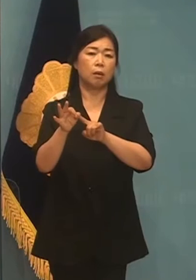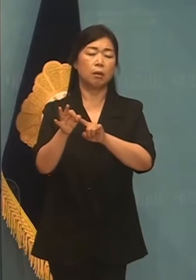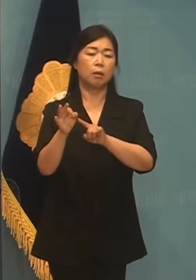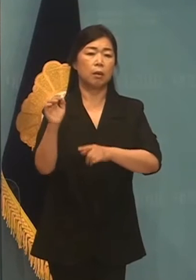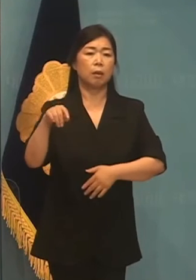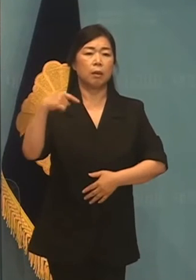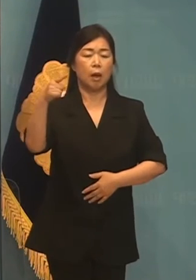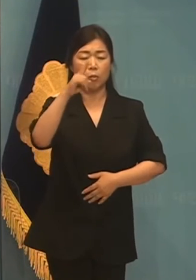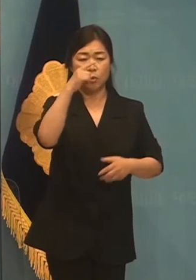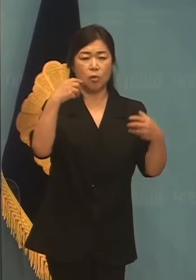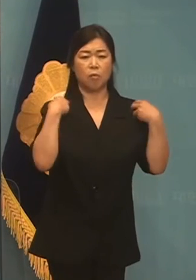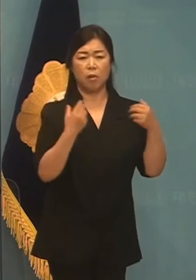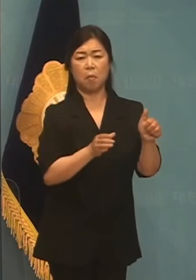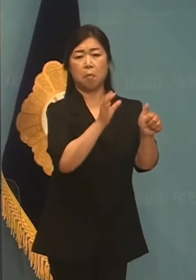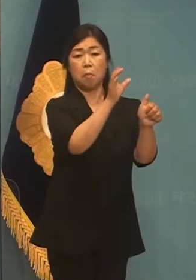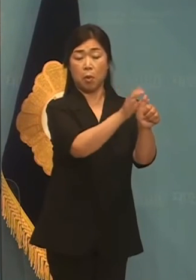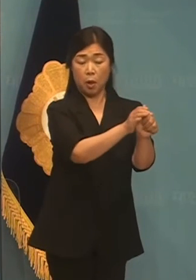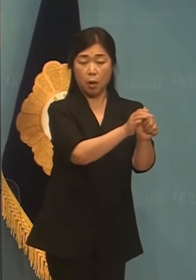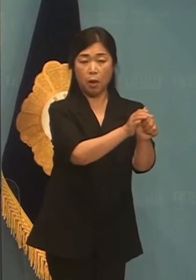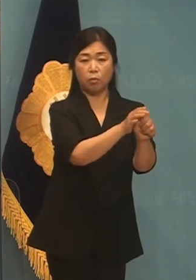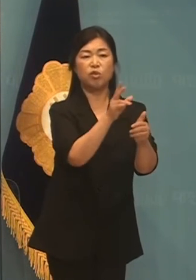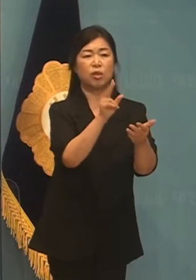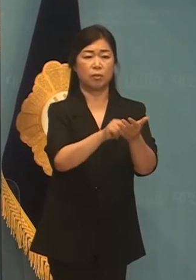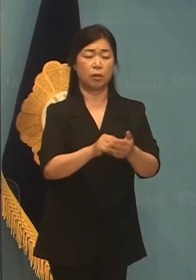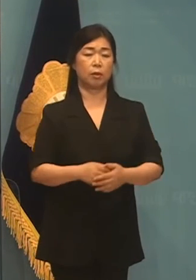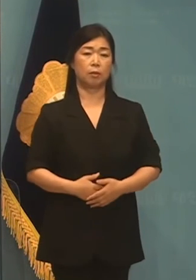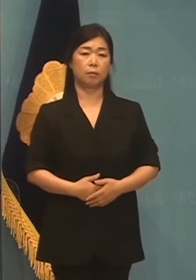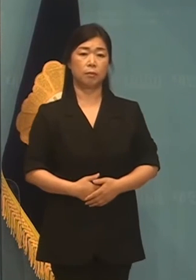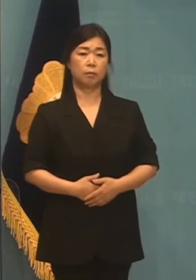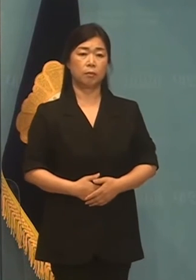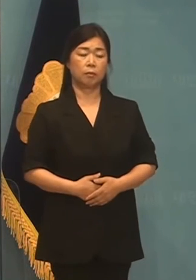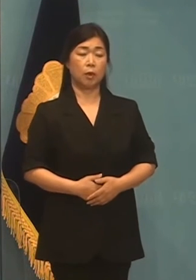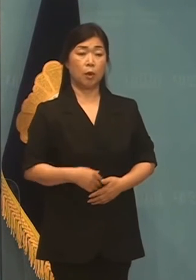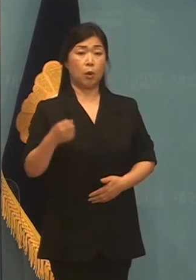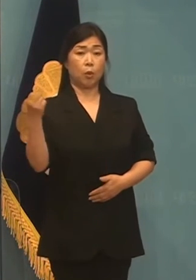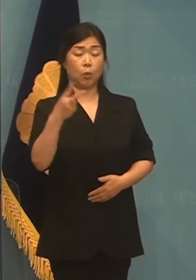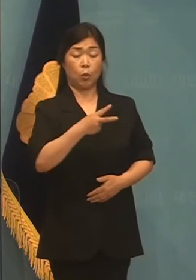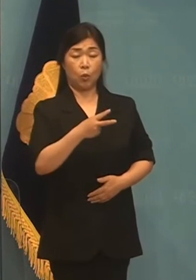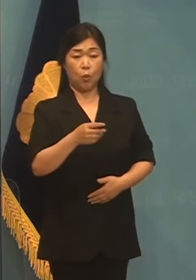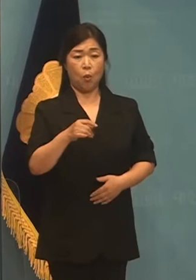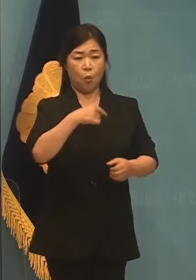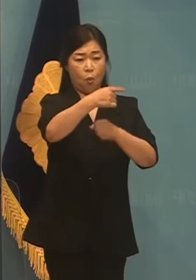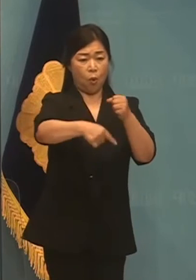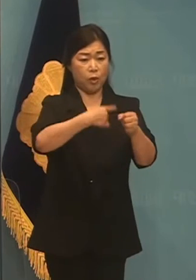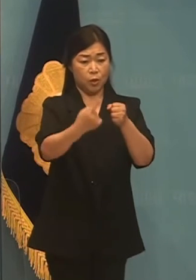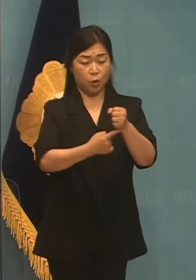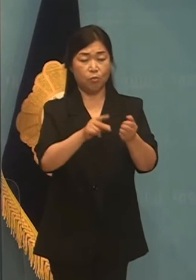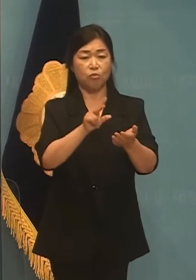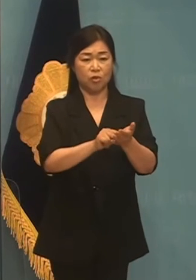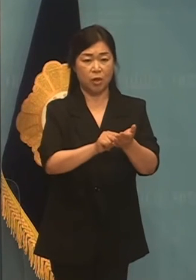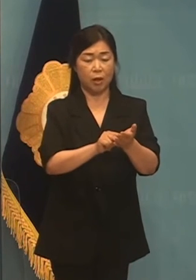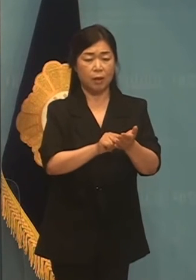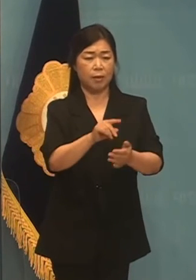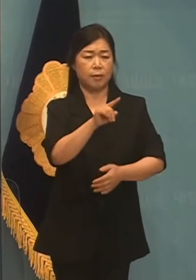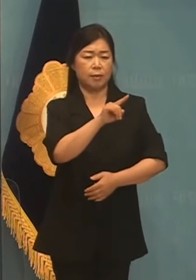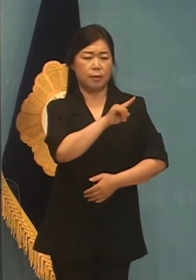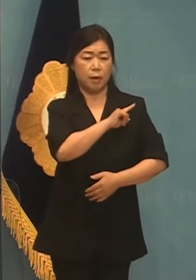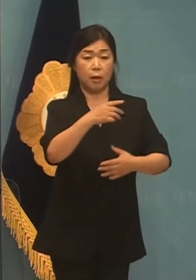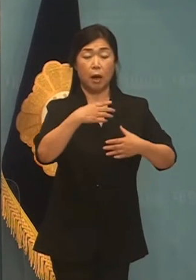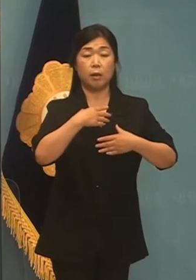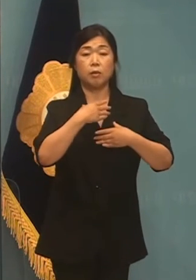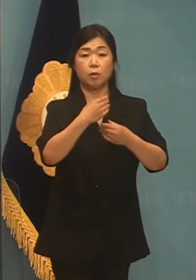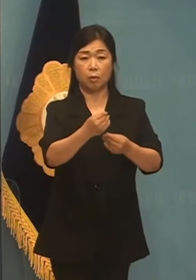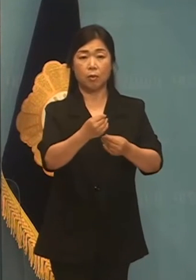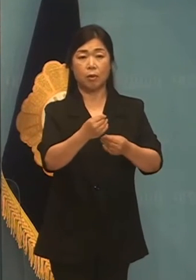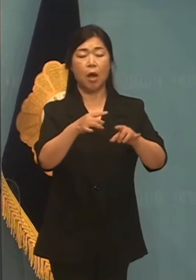다음 정부에 넘겨지고 있습니다. 뿐만 아니라 원전이야말로 가장